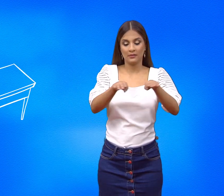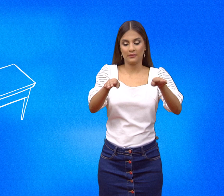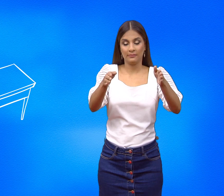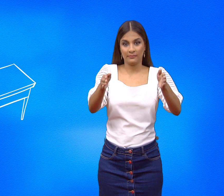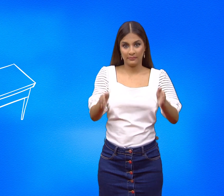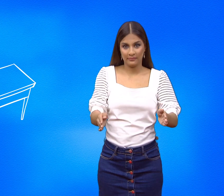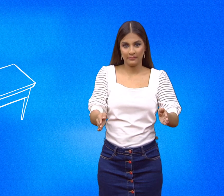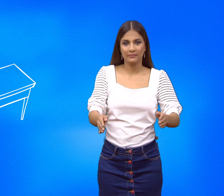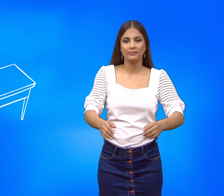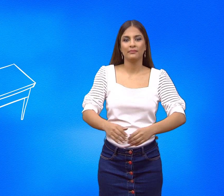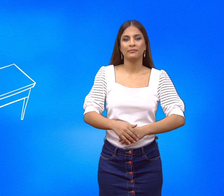meza